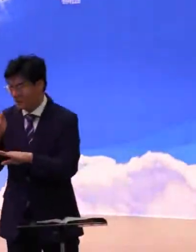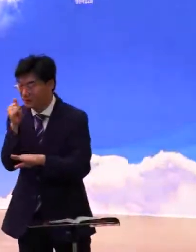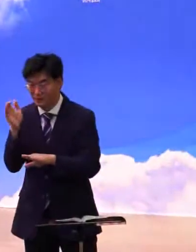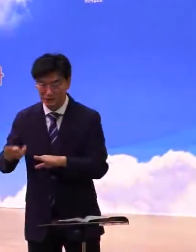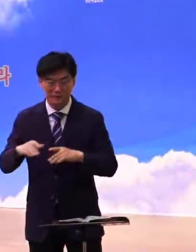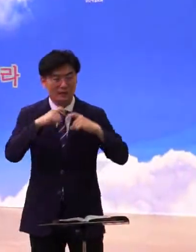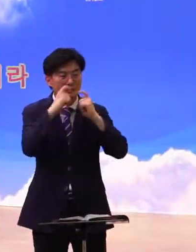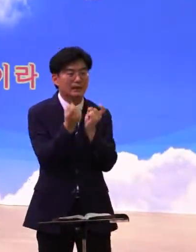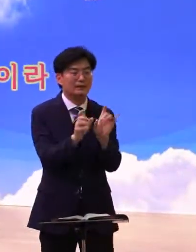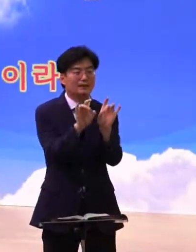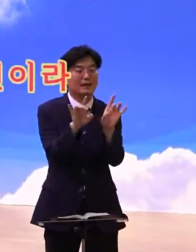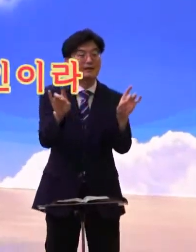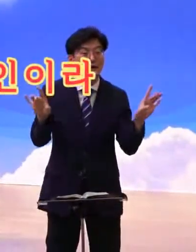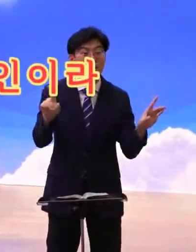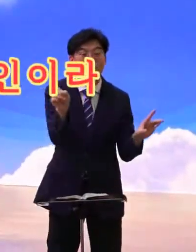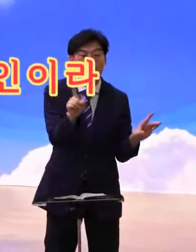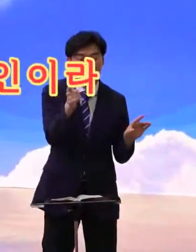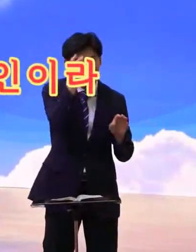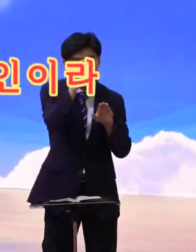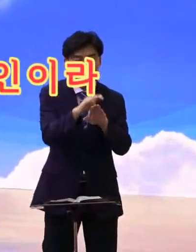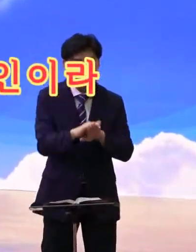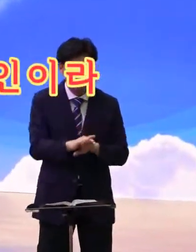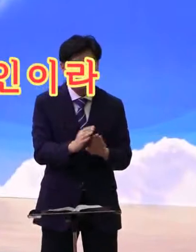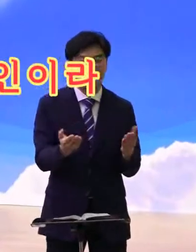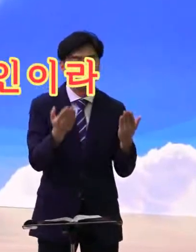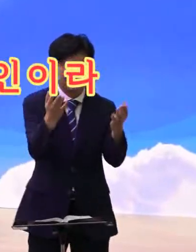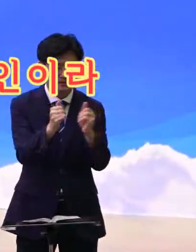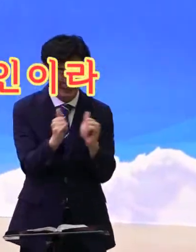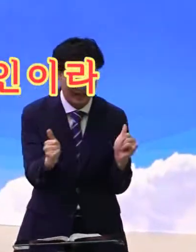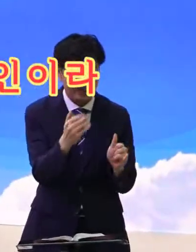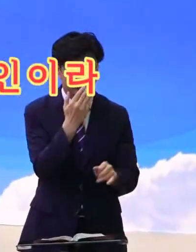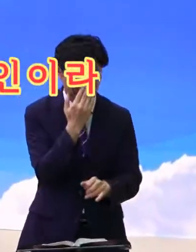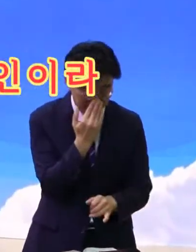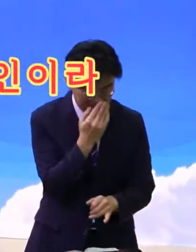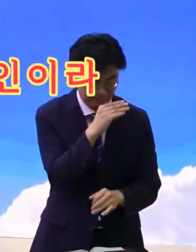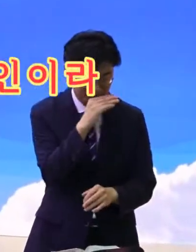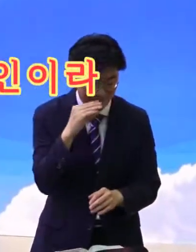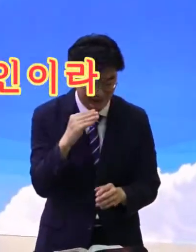서는, 하나님을 생각하며 살아가는 그런 예배자 되시기를 바랍니다.